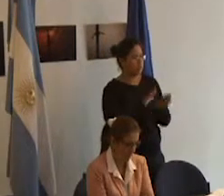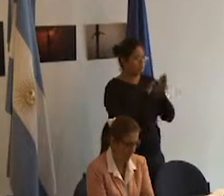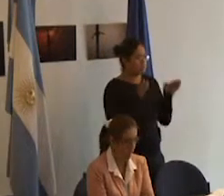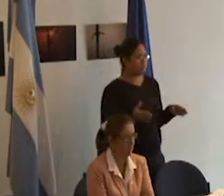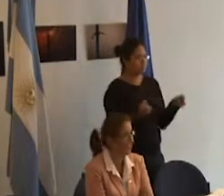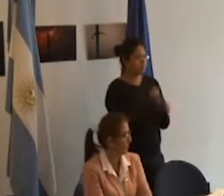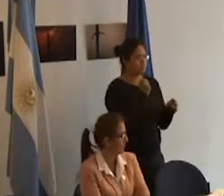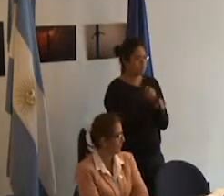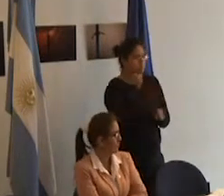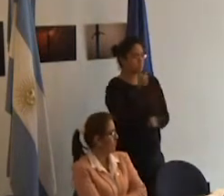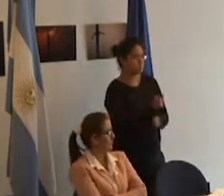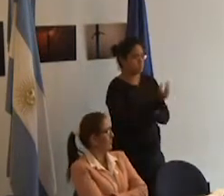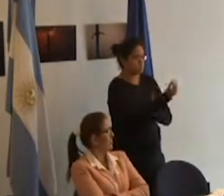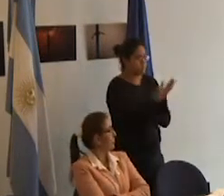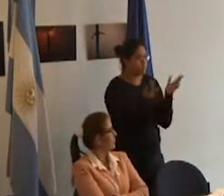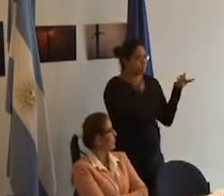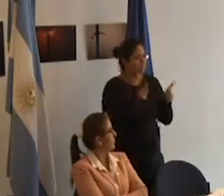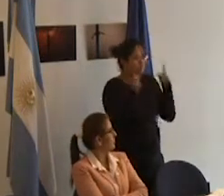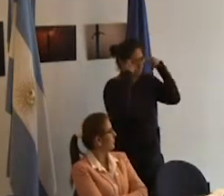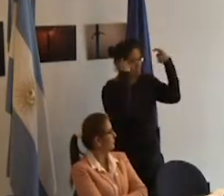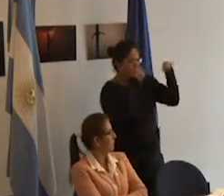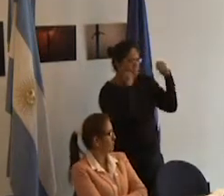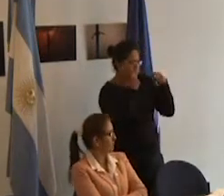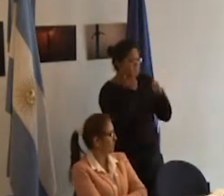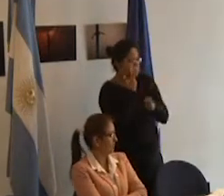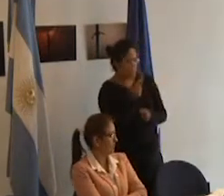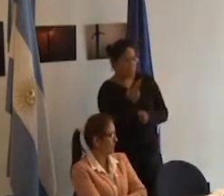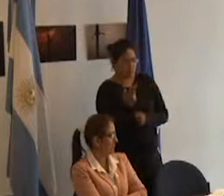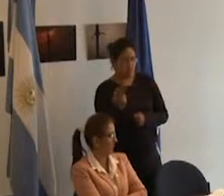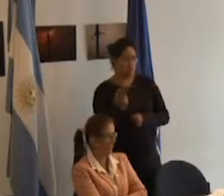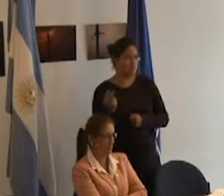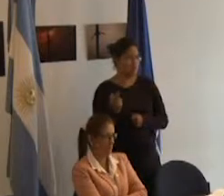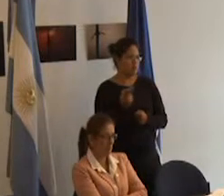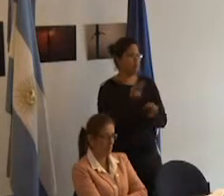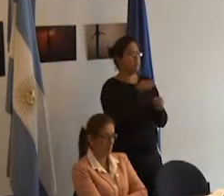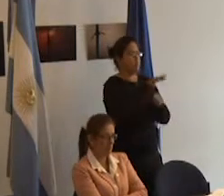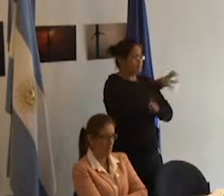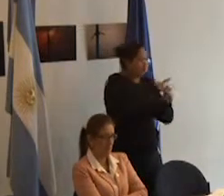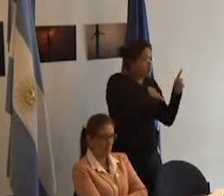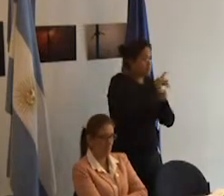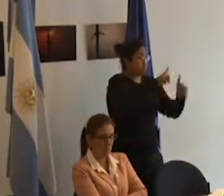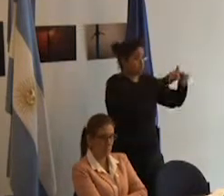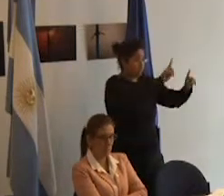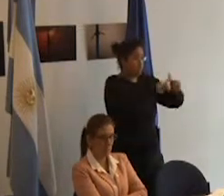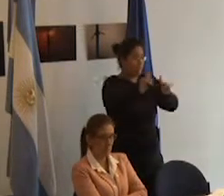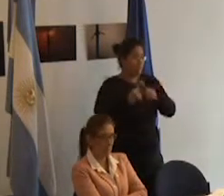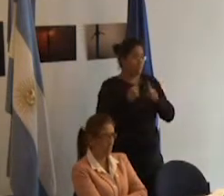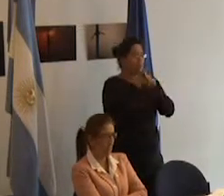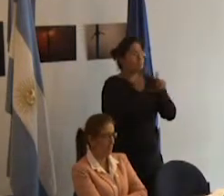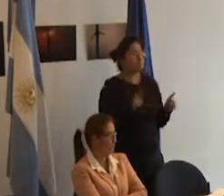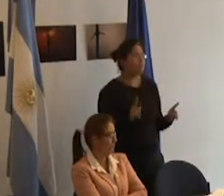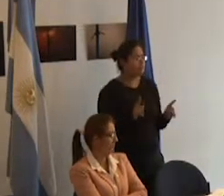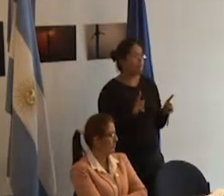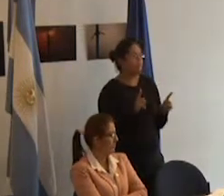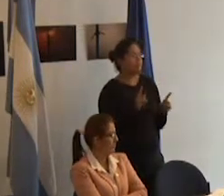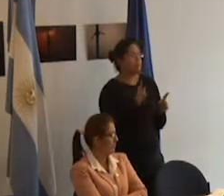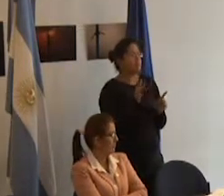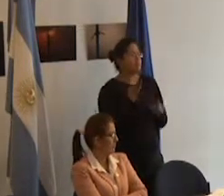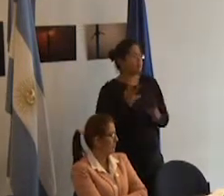que las condiciones y las preocupaciones son similares, ¿no? Contextos distintos, pero